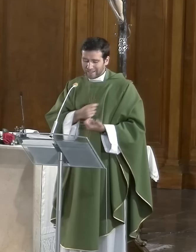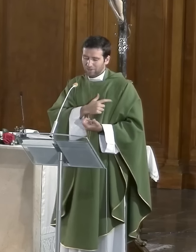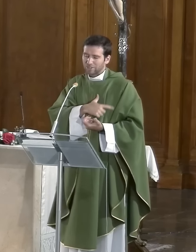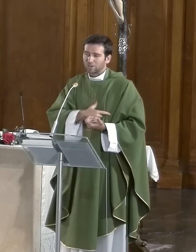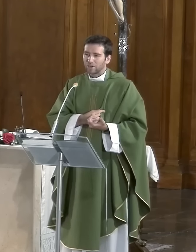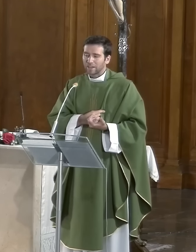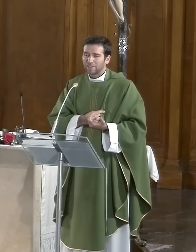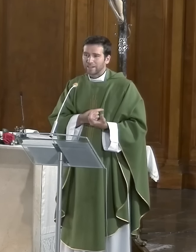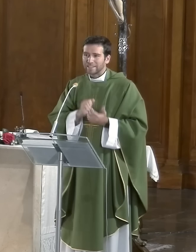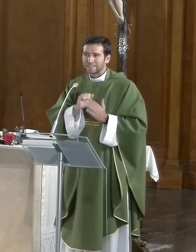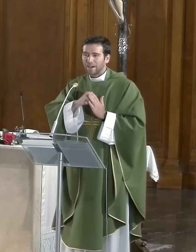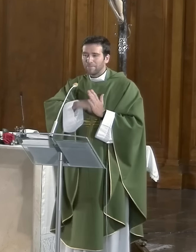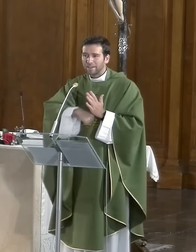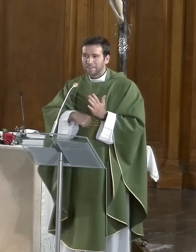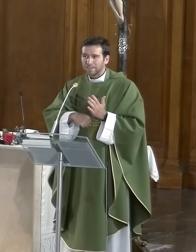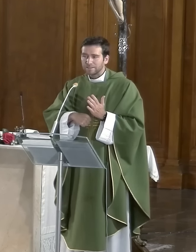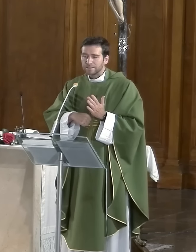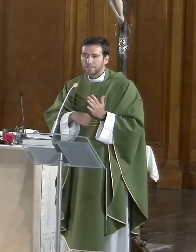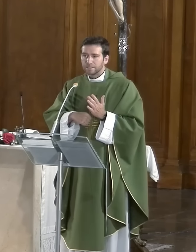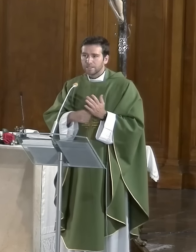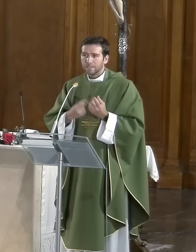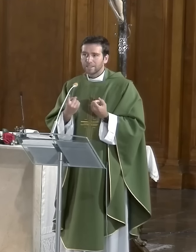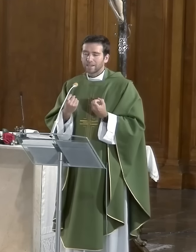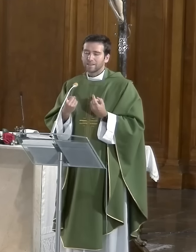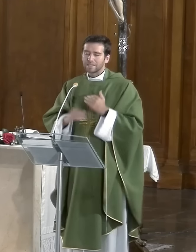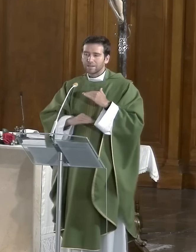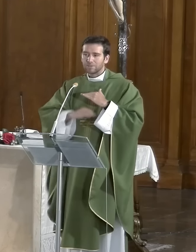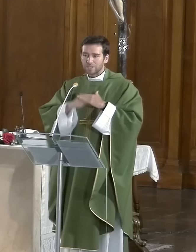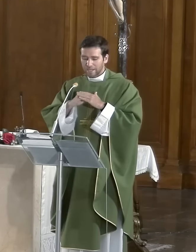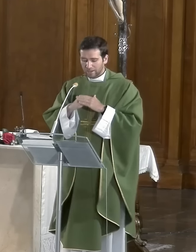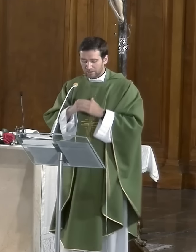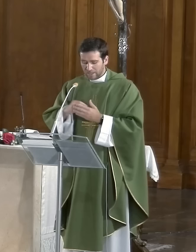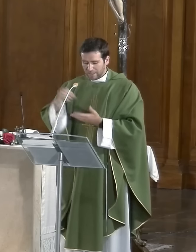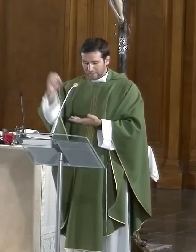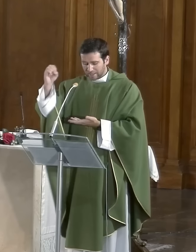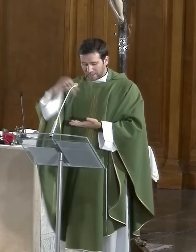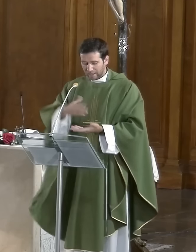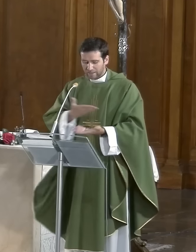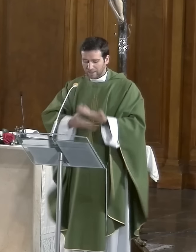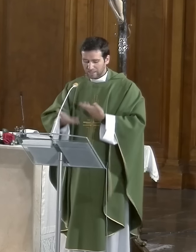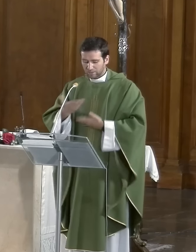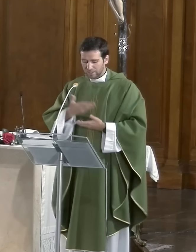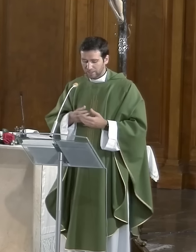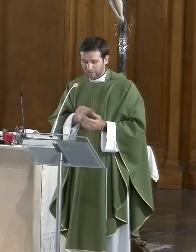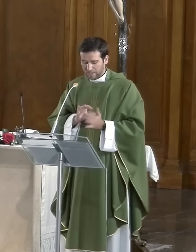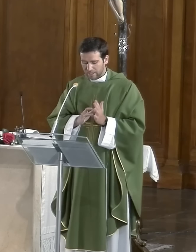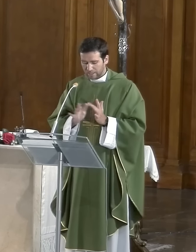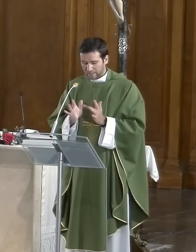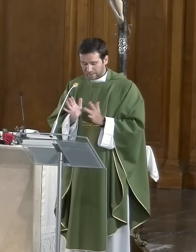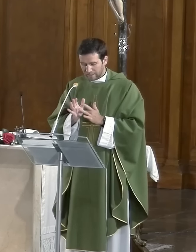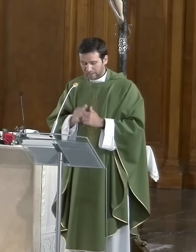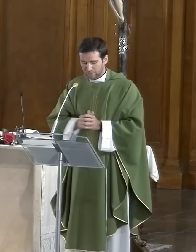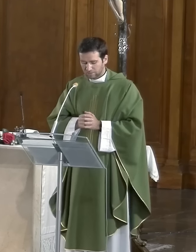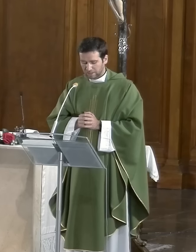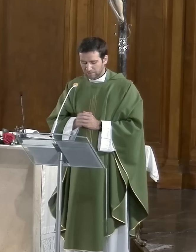nuestro corazón está vacío y que necesitamos llenarlo de esa gracia y de ese auxilio de Jesús mismo, de